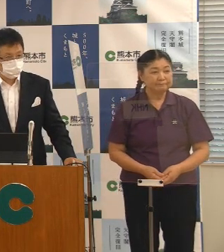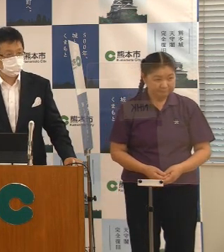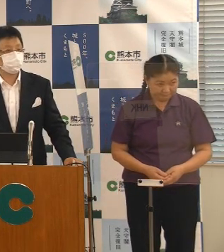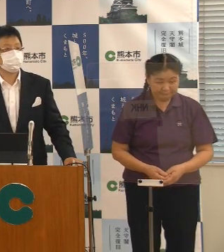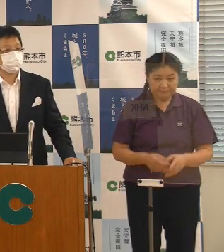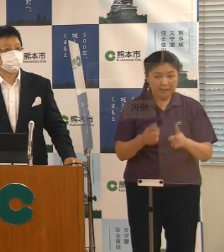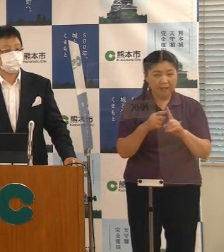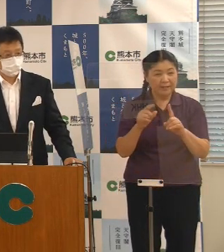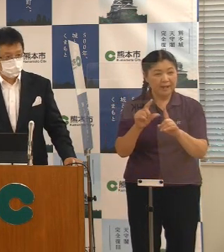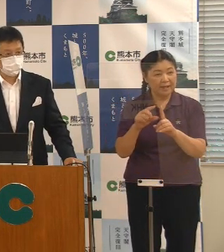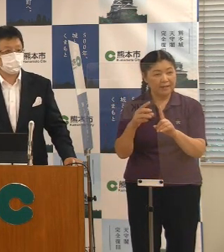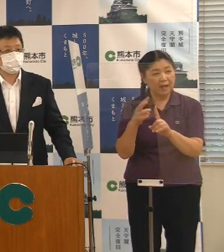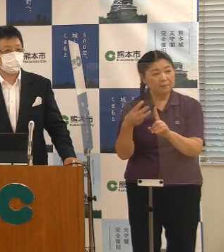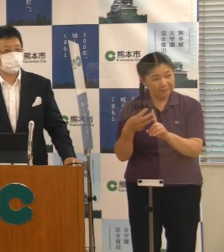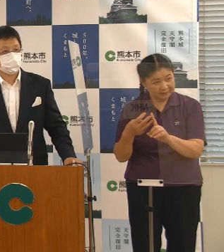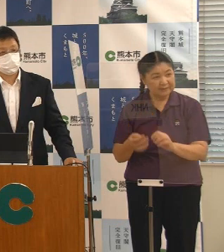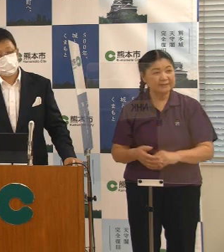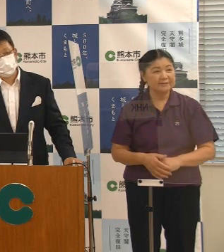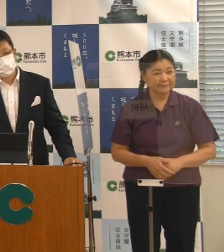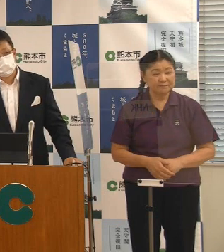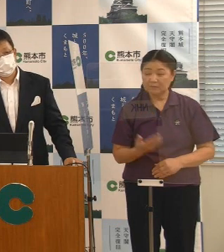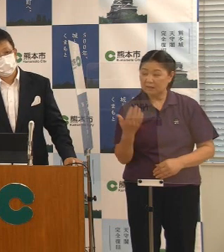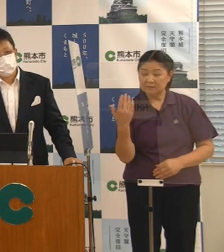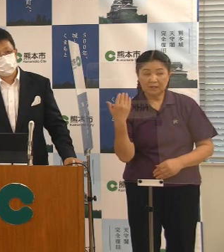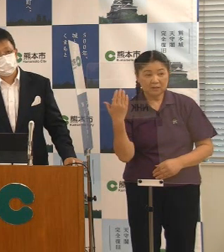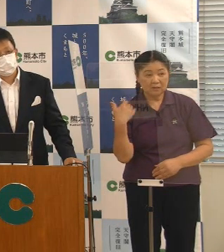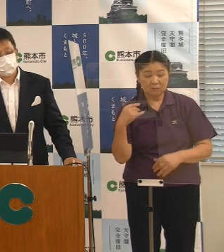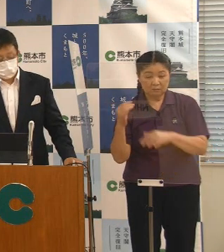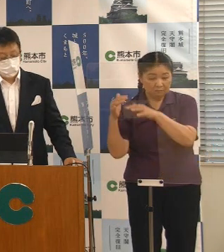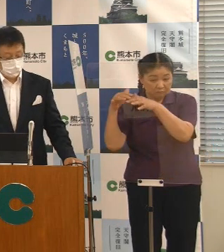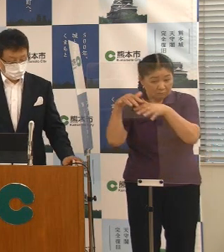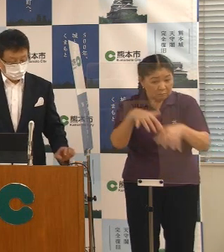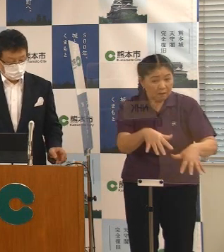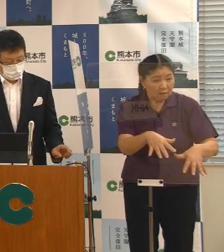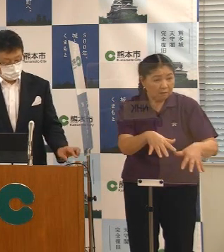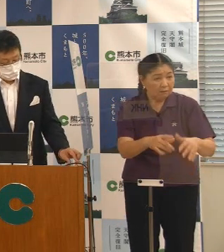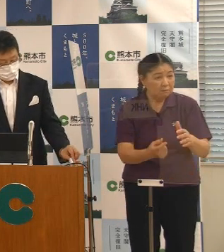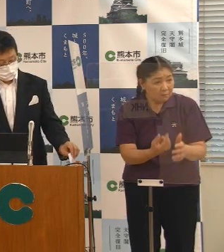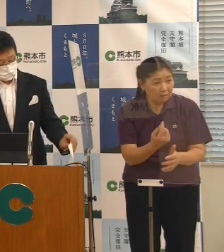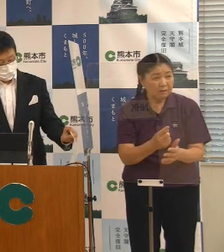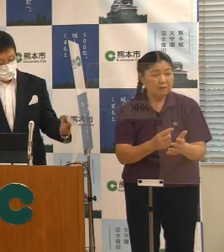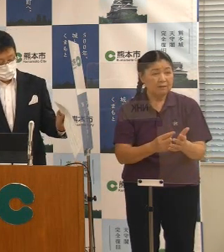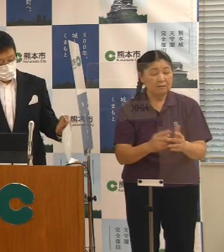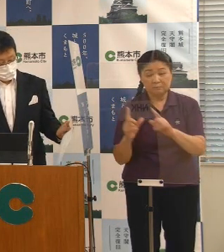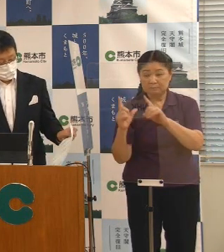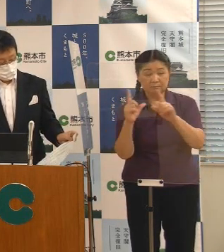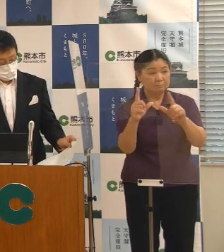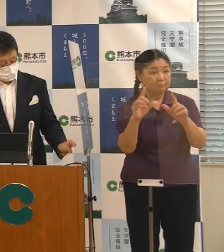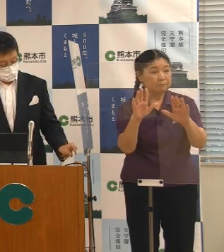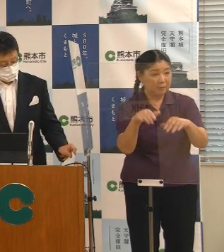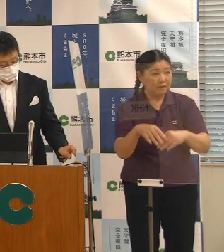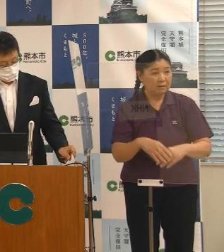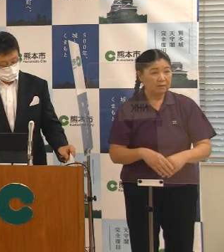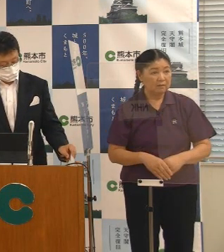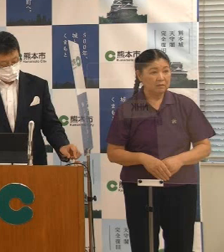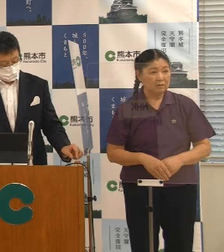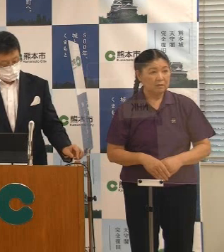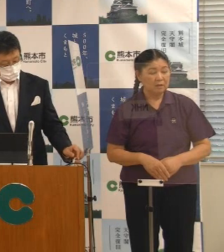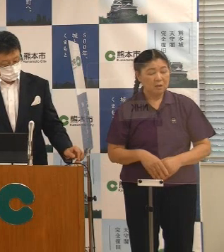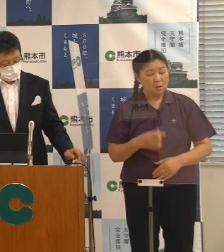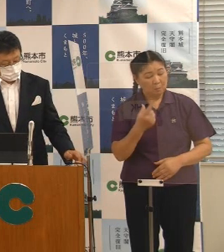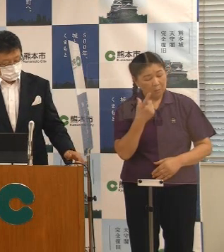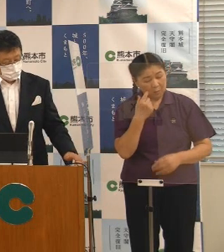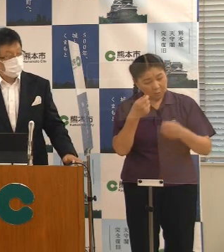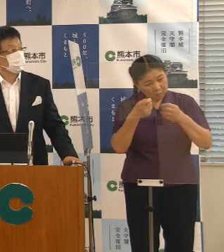県営です。よろしくお願いします。先ほどの土砂崩れが発生したという発表があったんですけれども、はい、もし分かれ